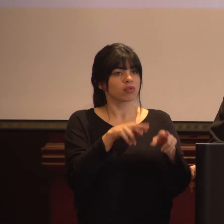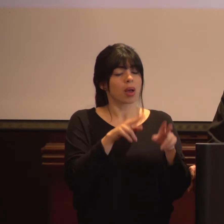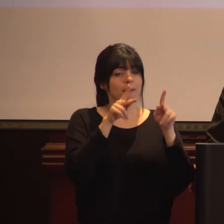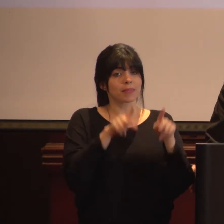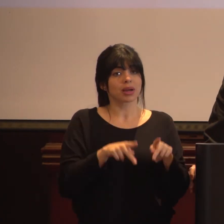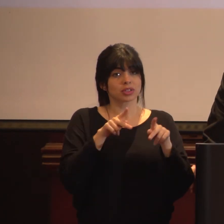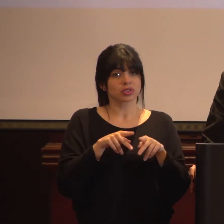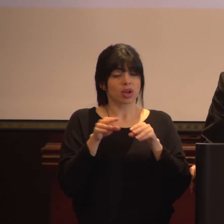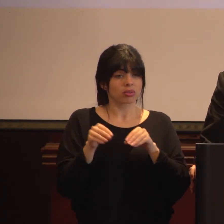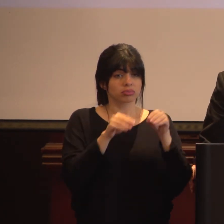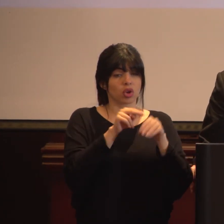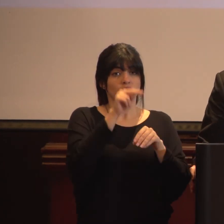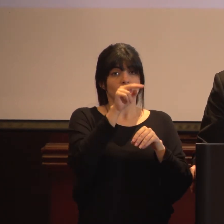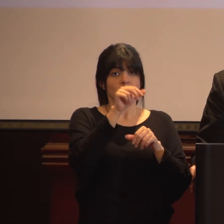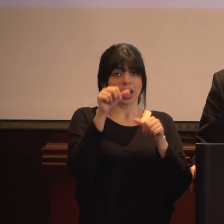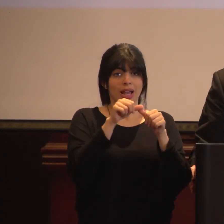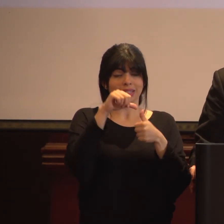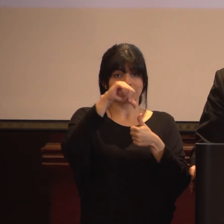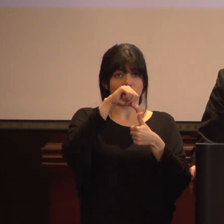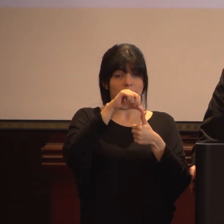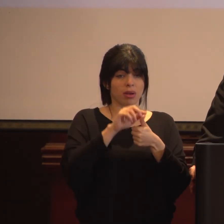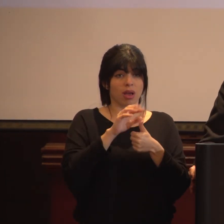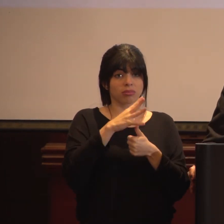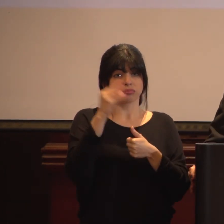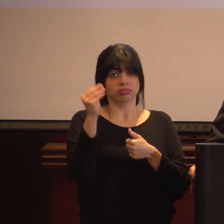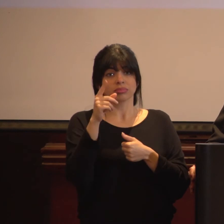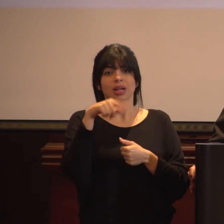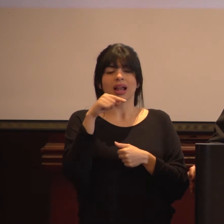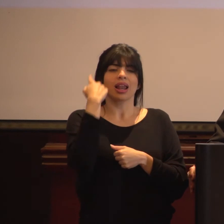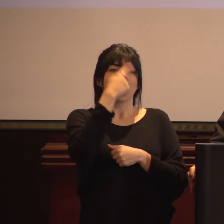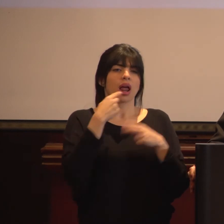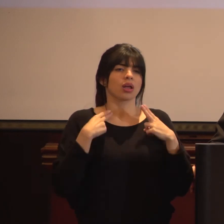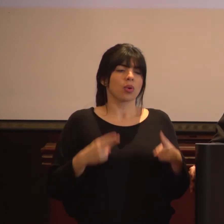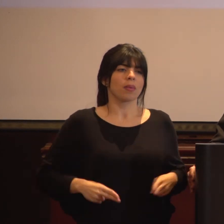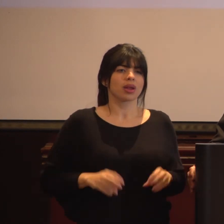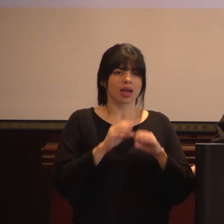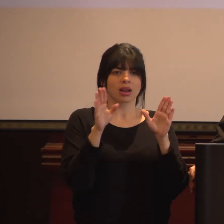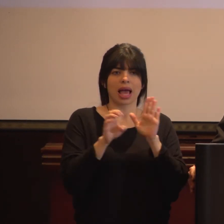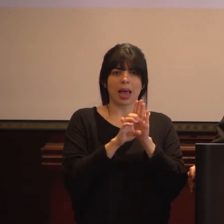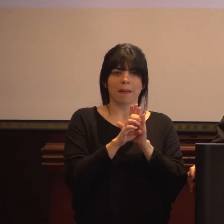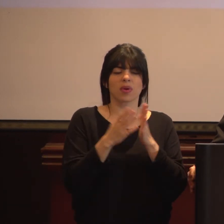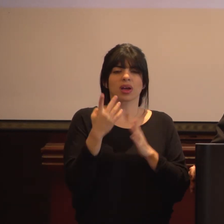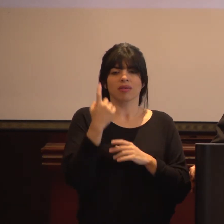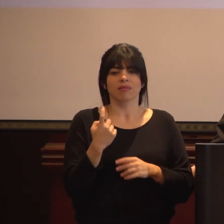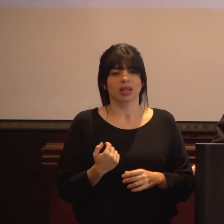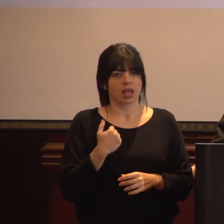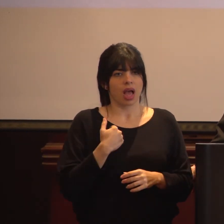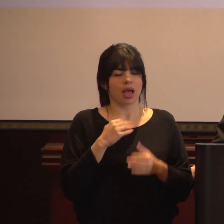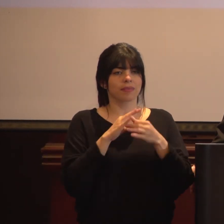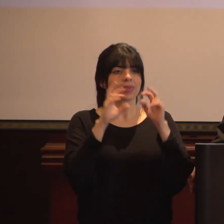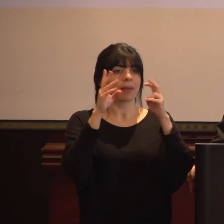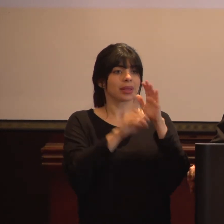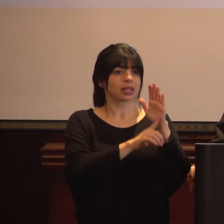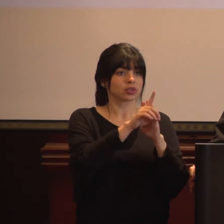personas desplazadas del triángulo norte de Centroamérica son el rostro humano de las carencias que tenemos en materia de